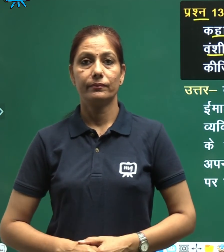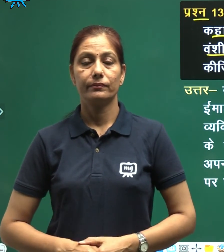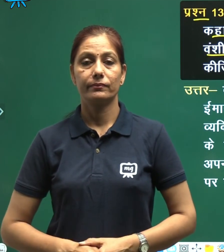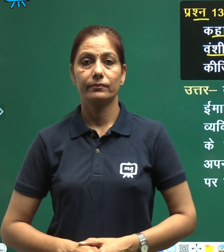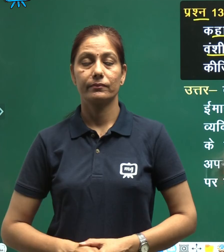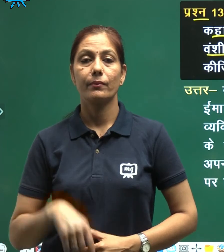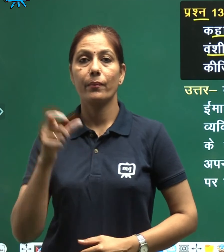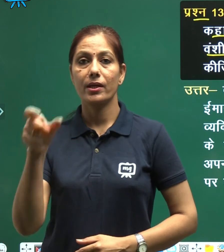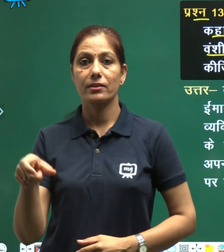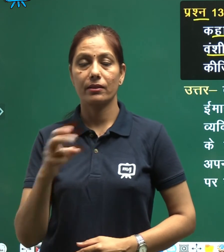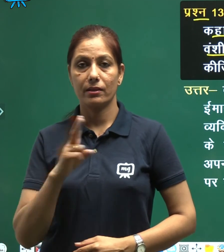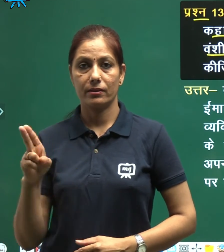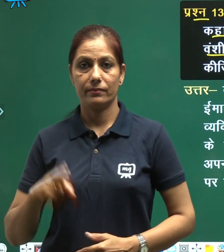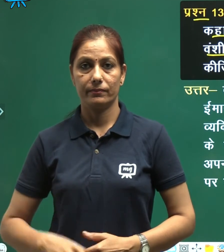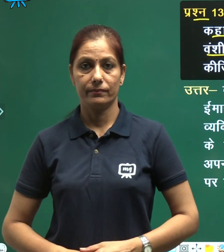वंशीधर का